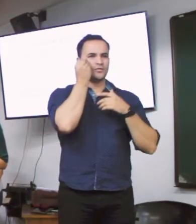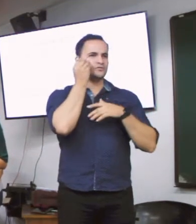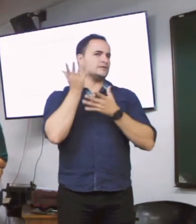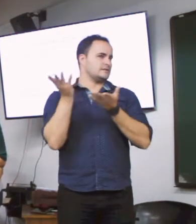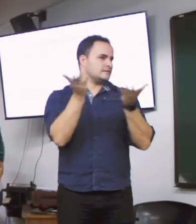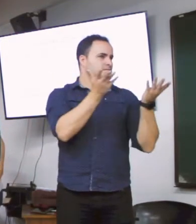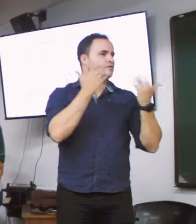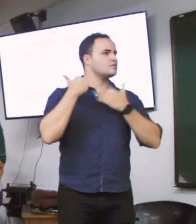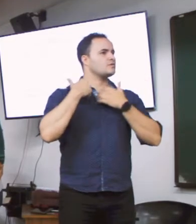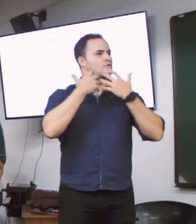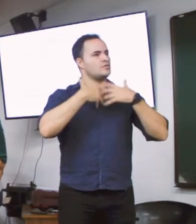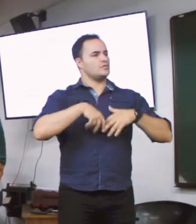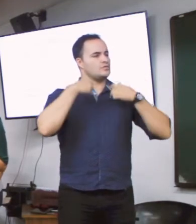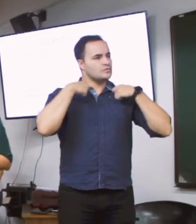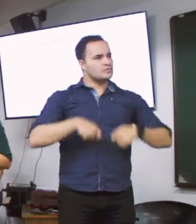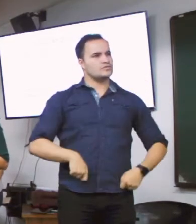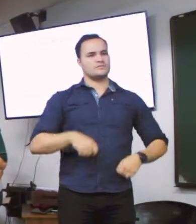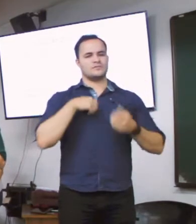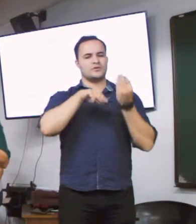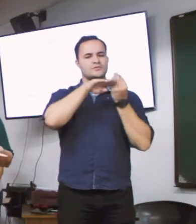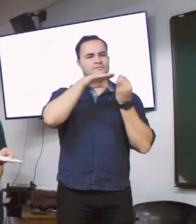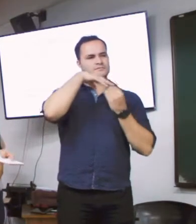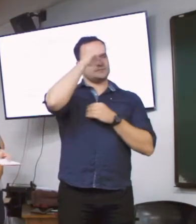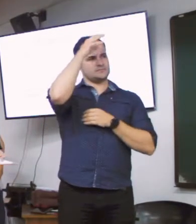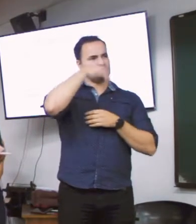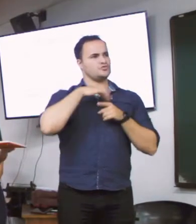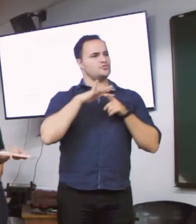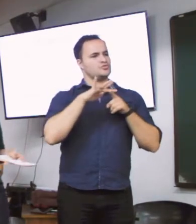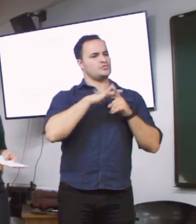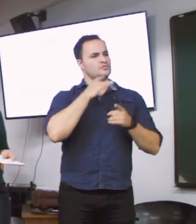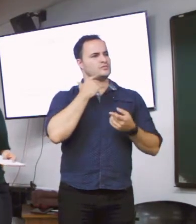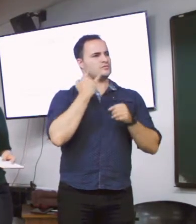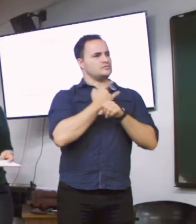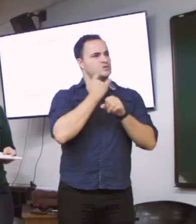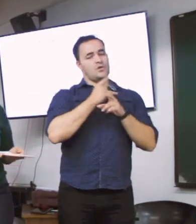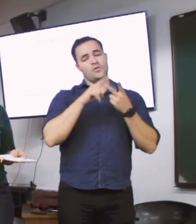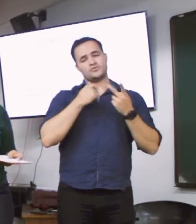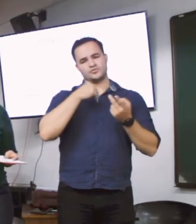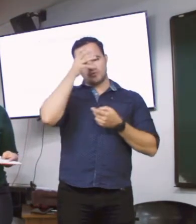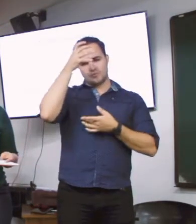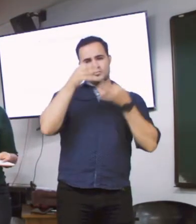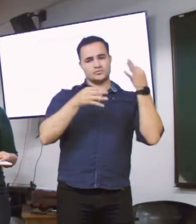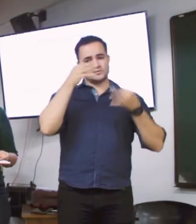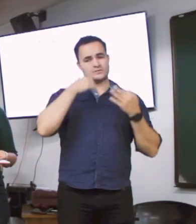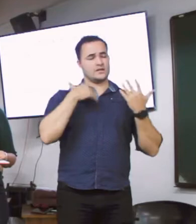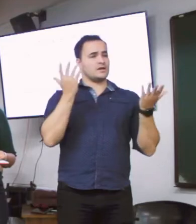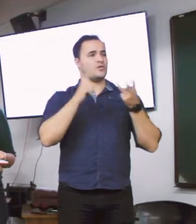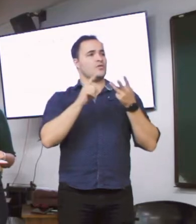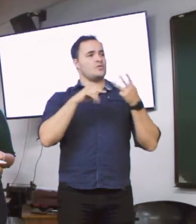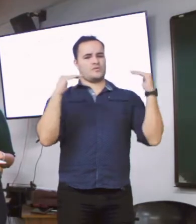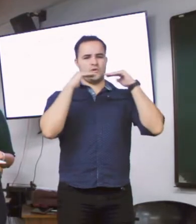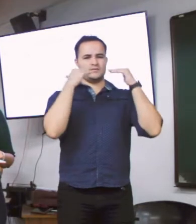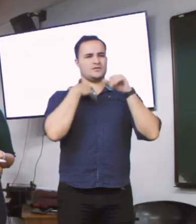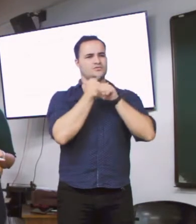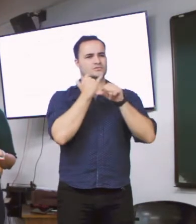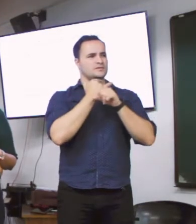universidad, a qué llamamos equidad o a qué llamamos justicia o igualdad.